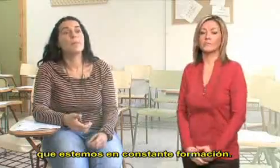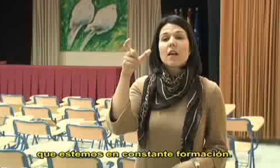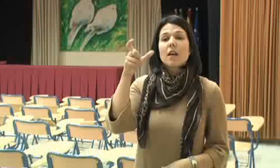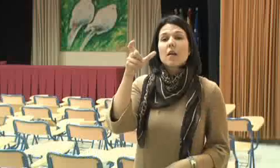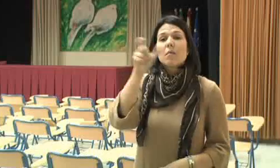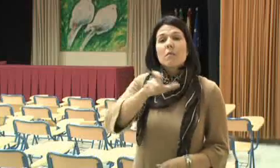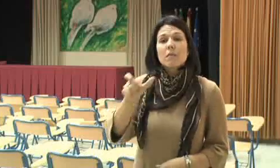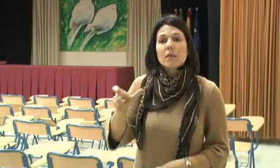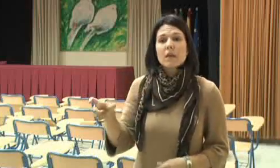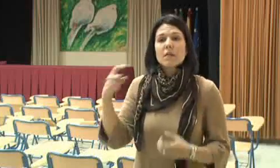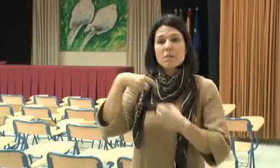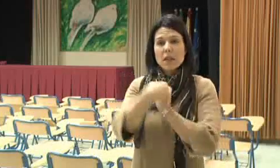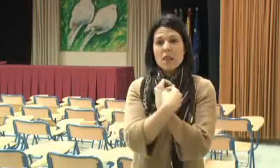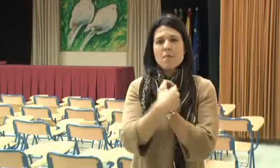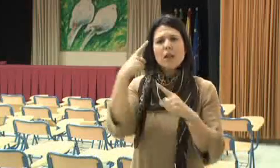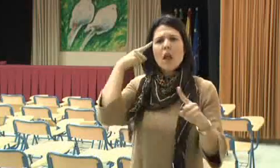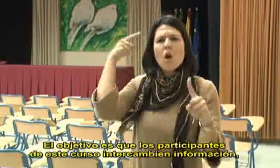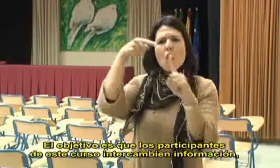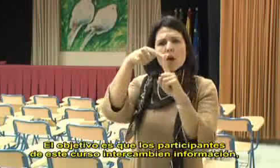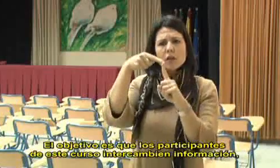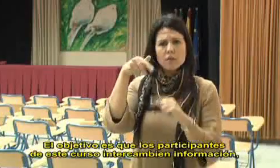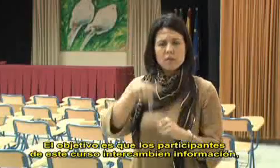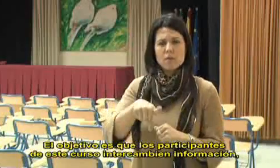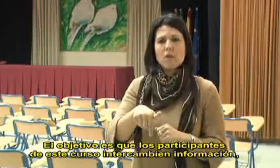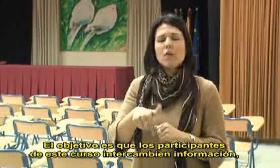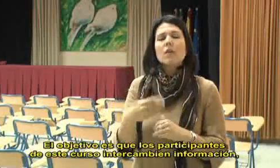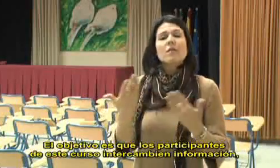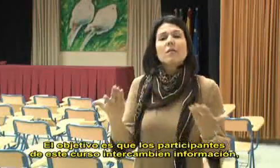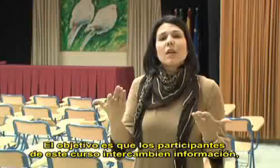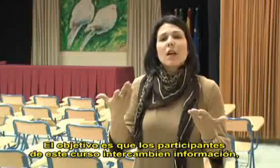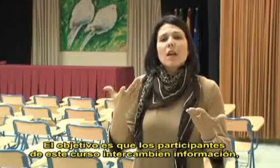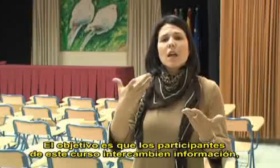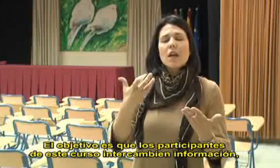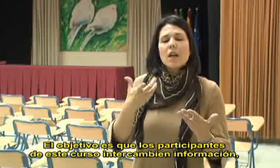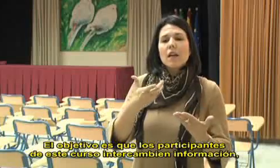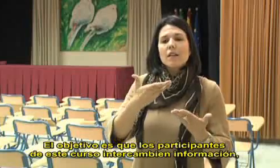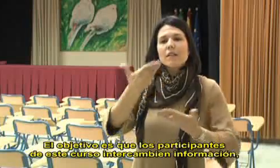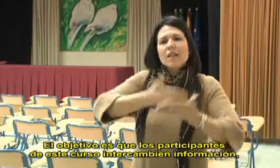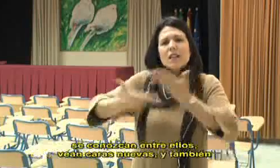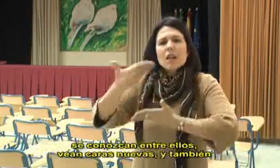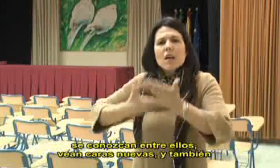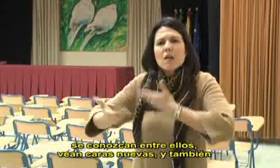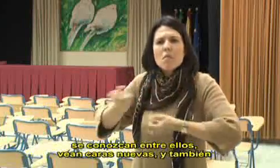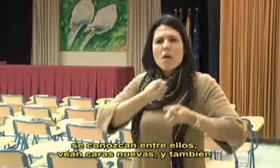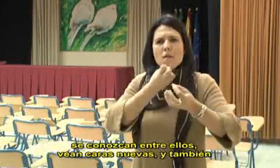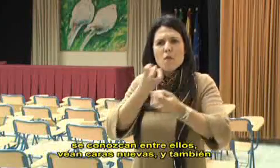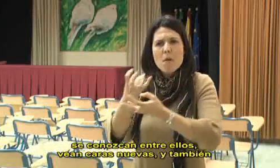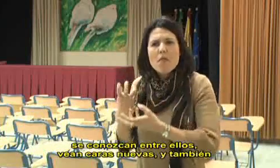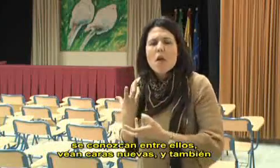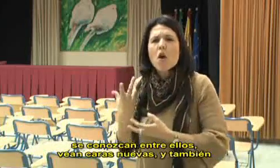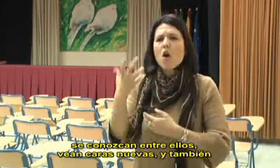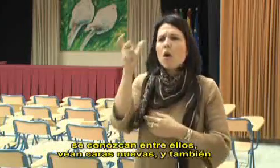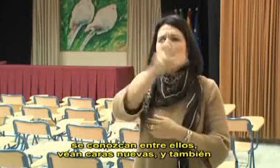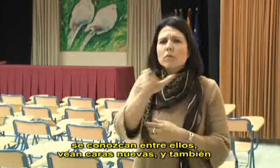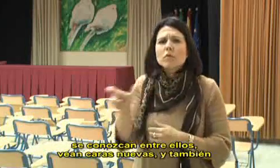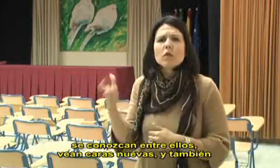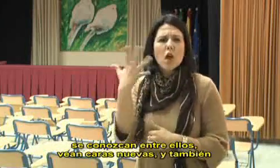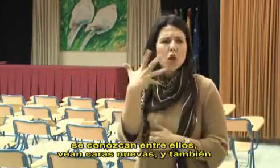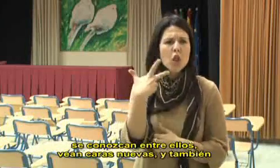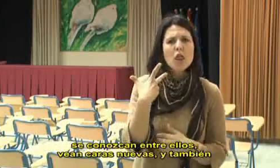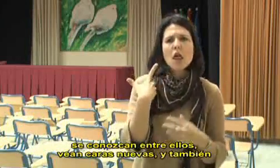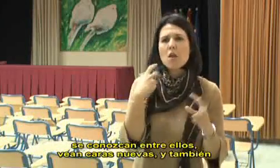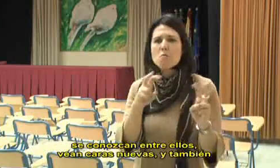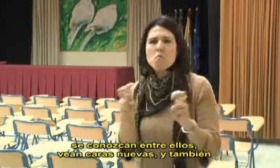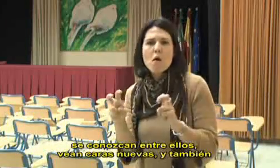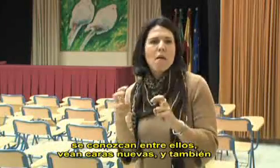formación. El objetivo es que los participantes de este curso intercambien información, se conozcan entre ellos,